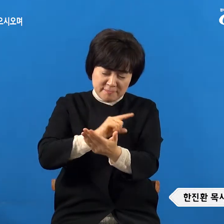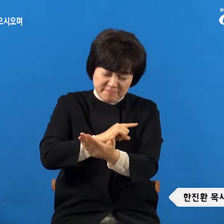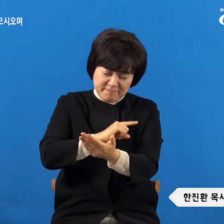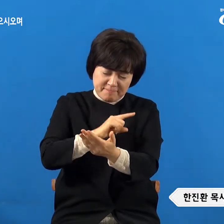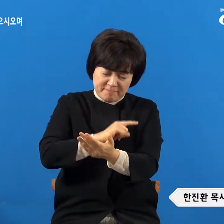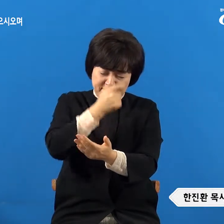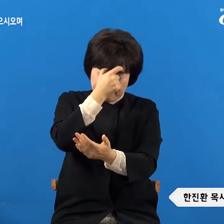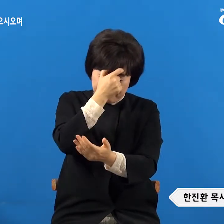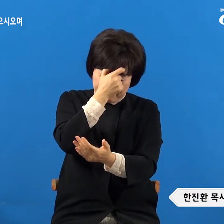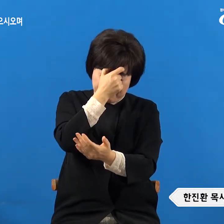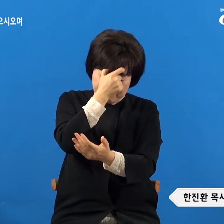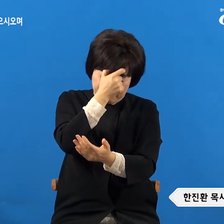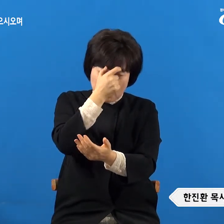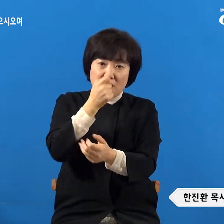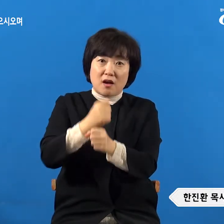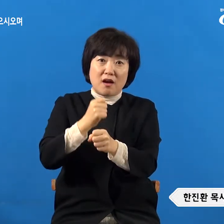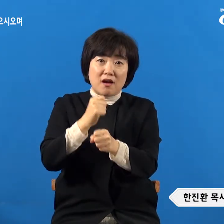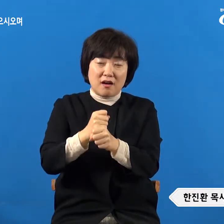그게 중요하겠죠.